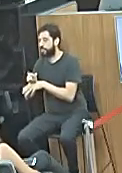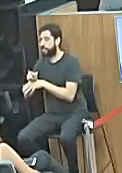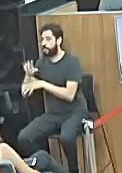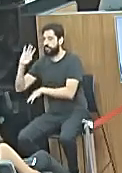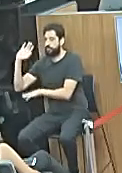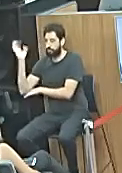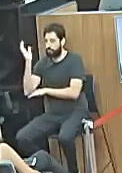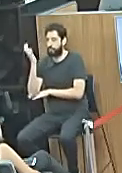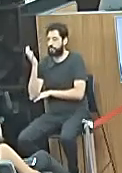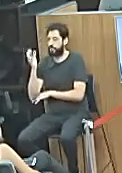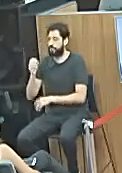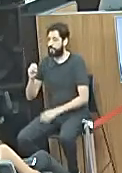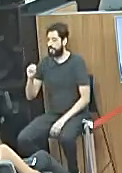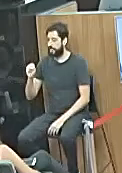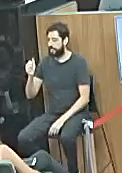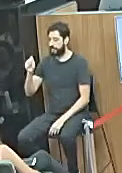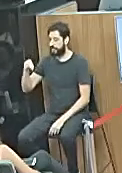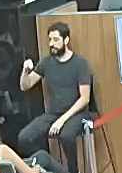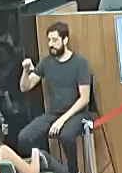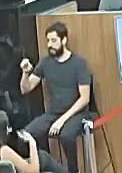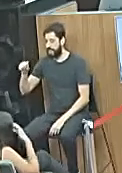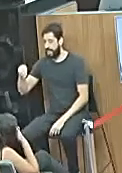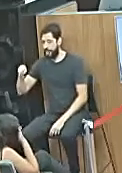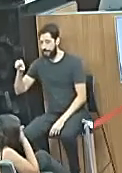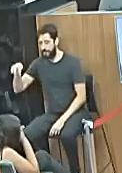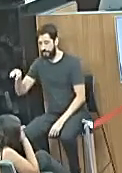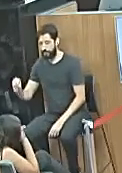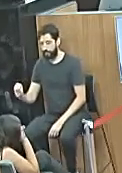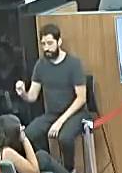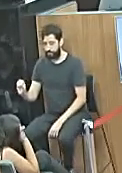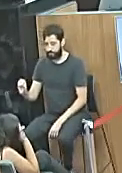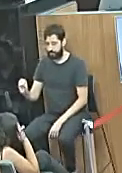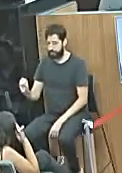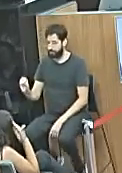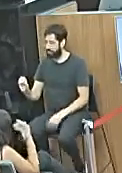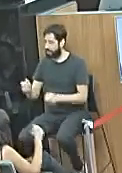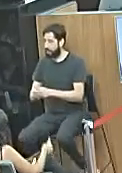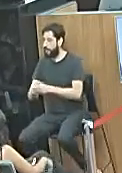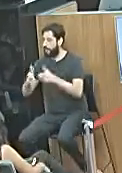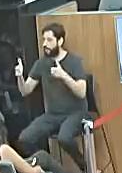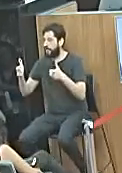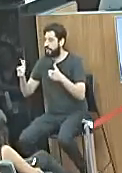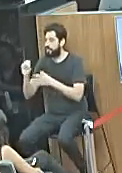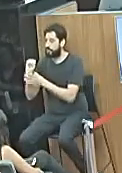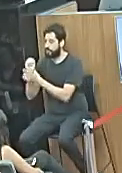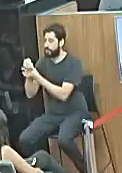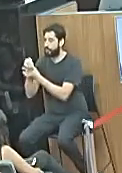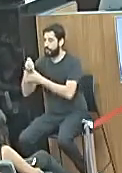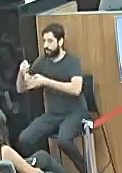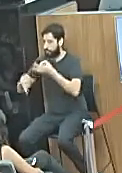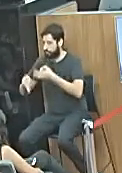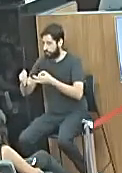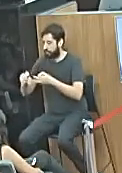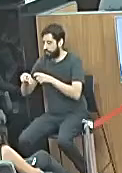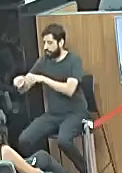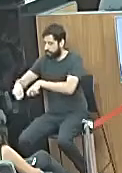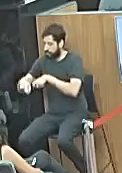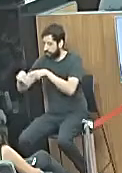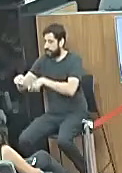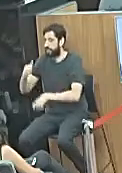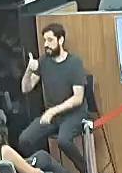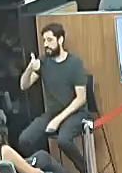saneamento 126 regularização fundiária ampliação da segurança jurídica no campo